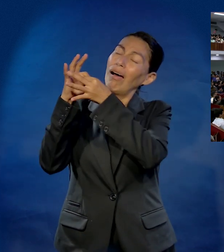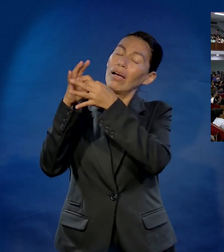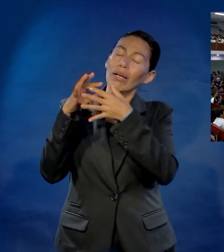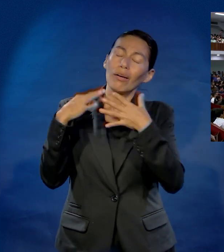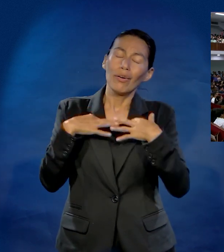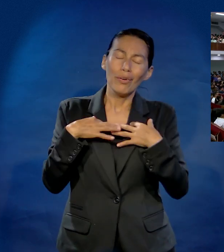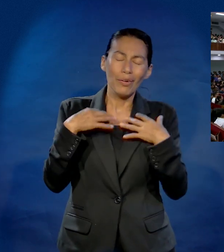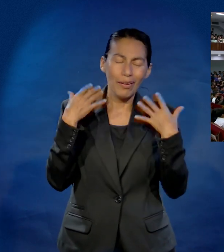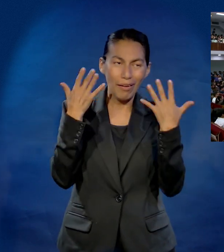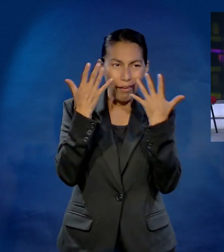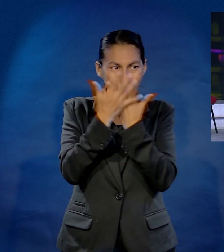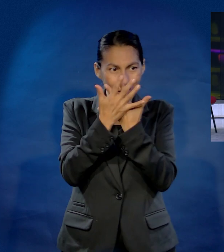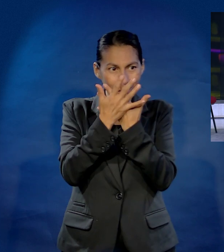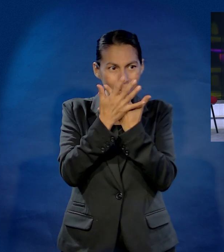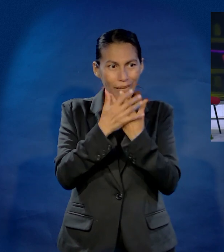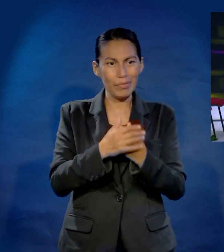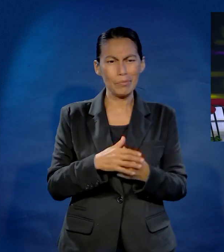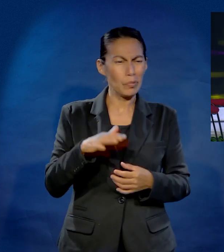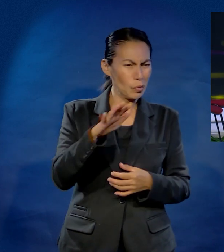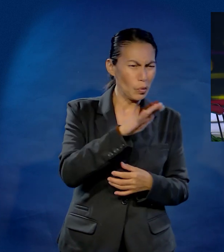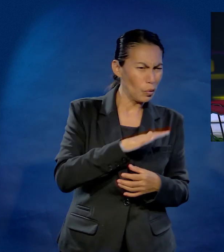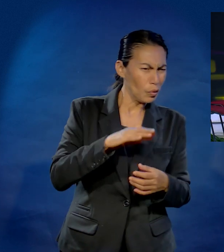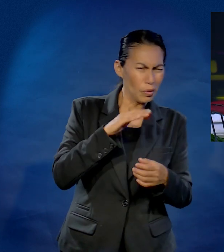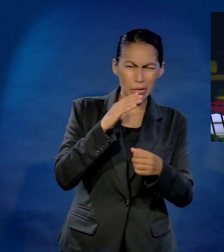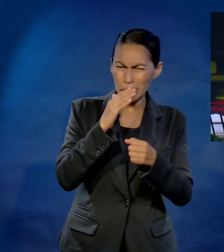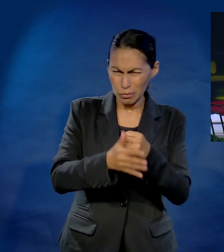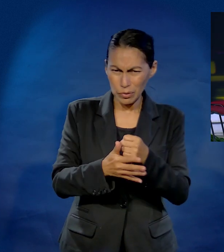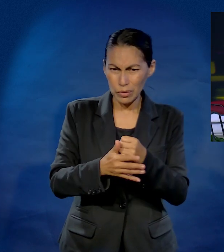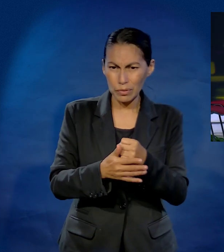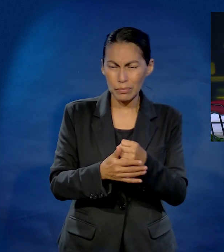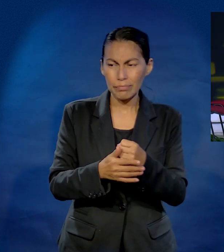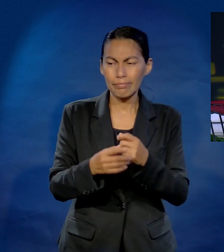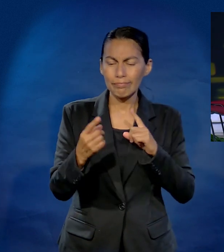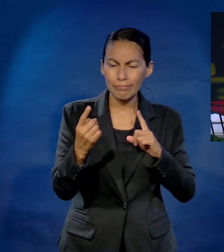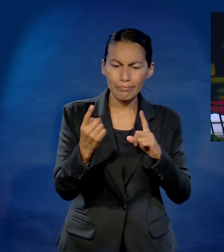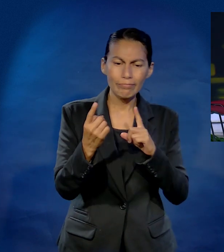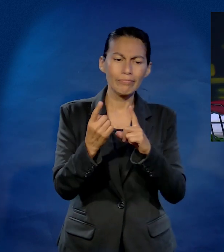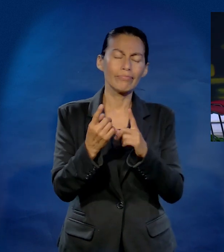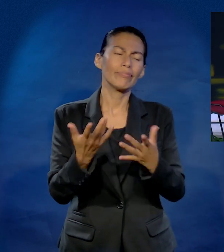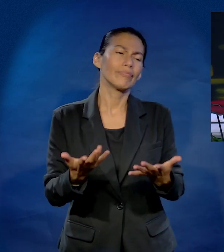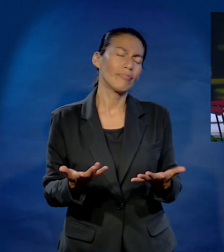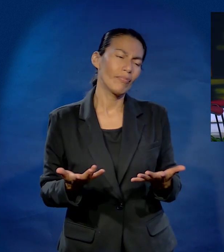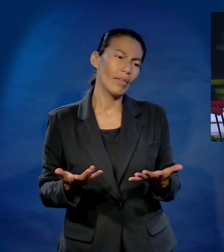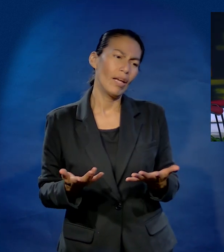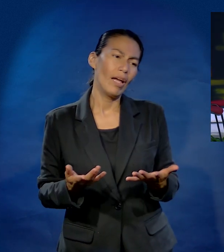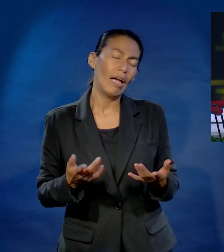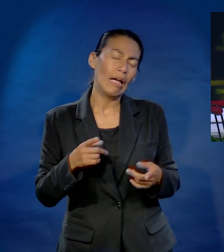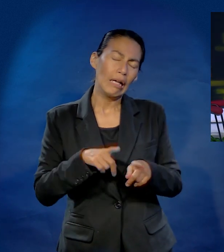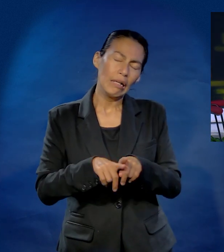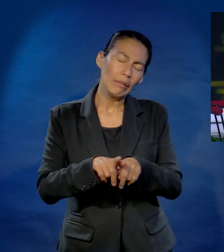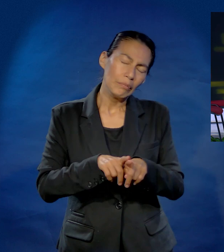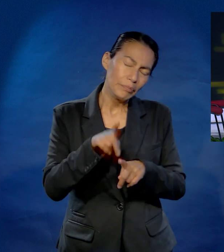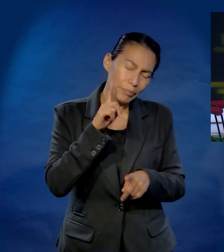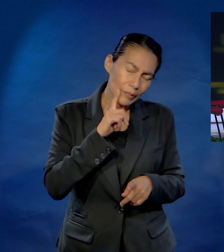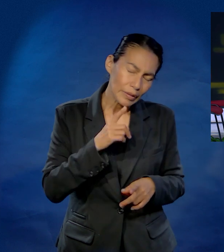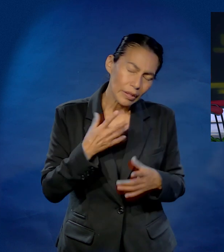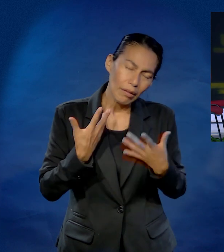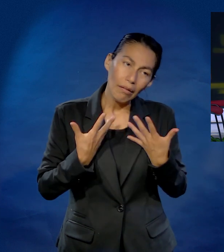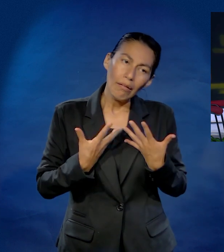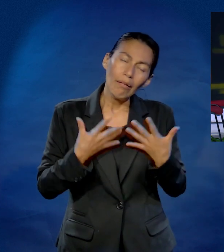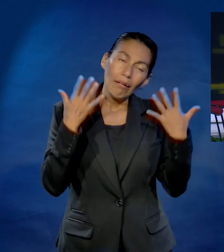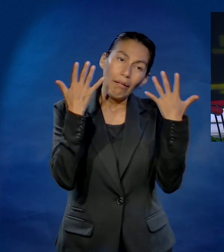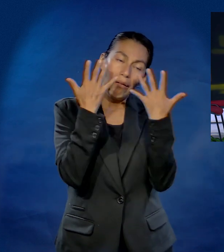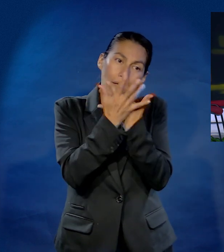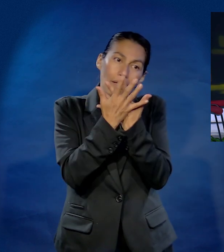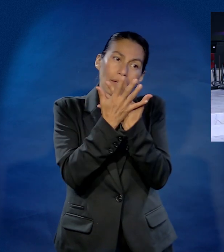La verdad ni me acuerdo qué dije. Yo me quedé con el sermón de la hermana, impresionado. Ese temple,